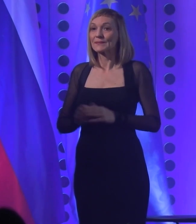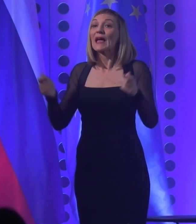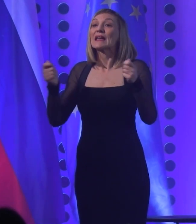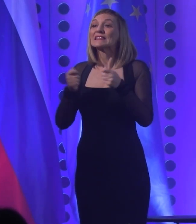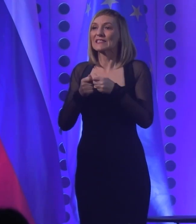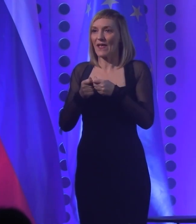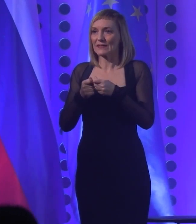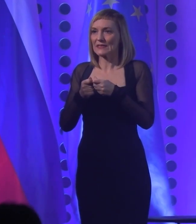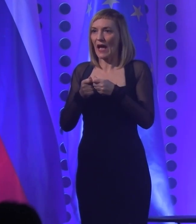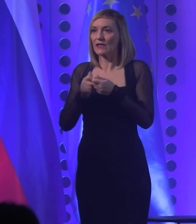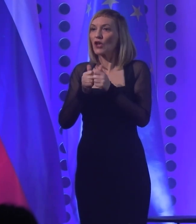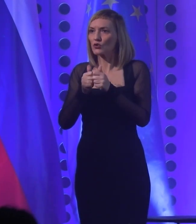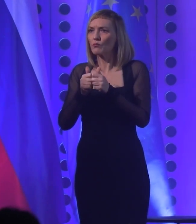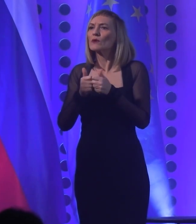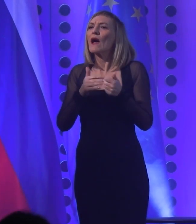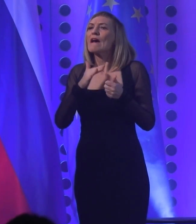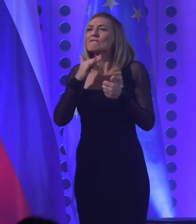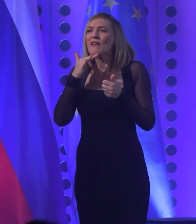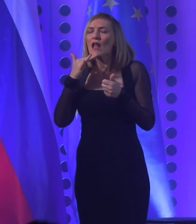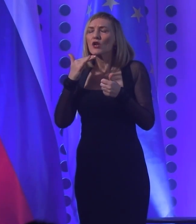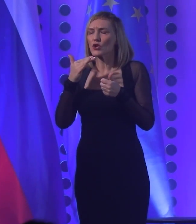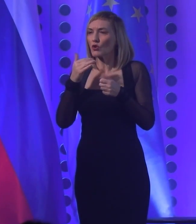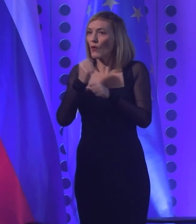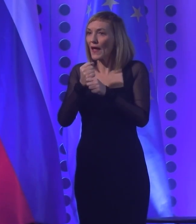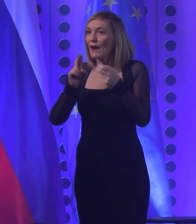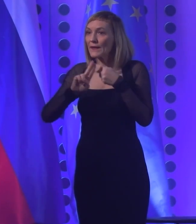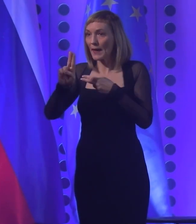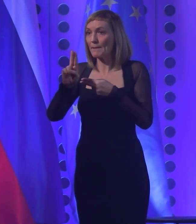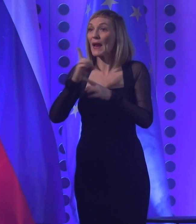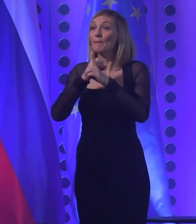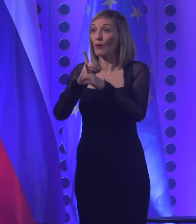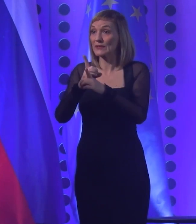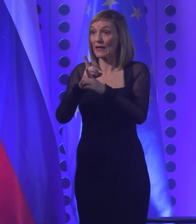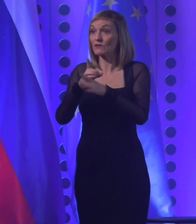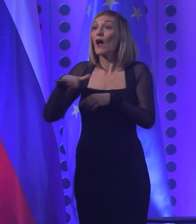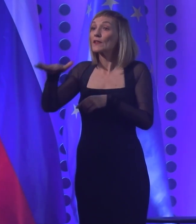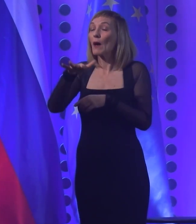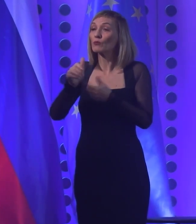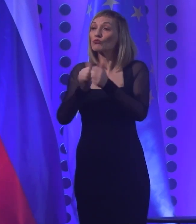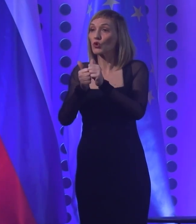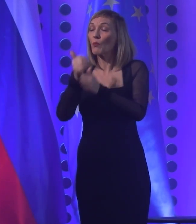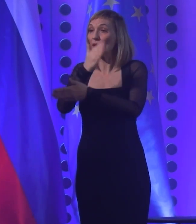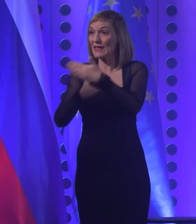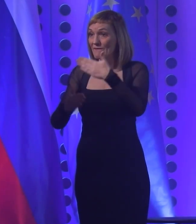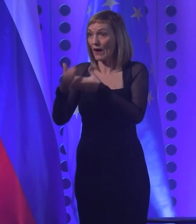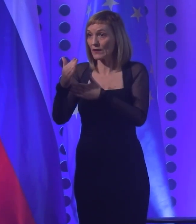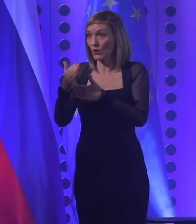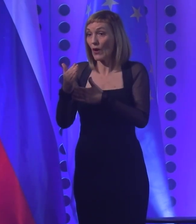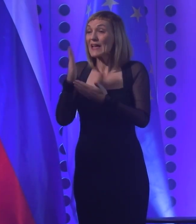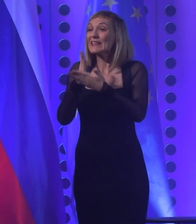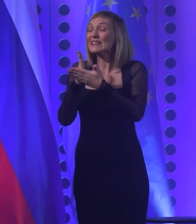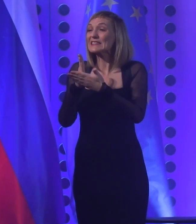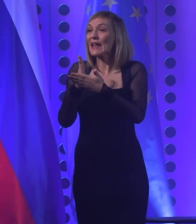Zveza v marsičem nadaljuje plemenito poslanstvo strokovnega dela z invalidi na športnem področju, ki ga je sredi